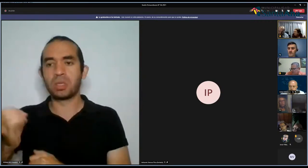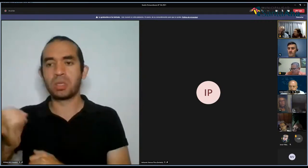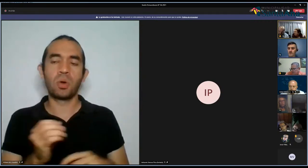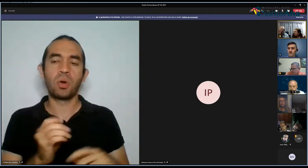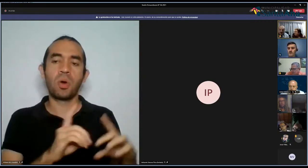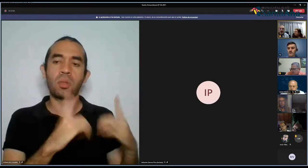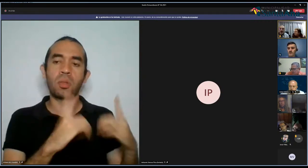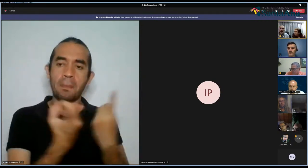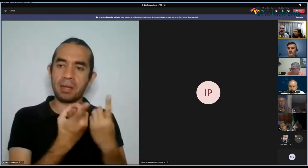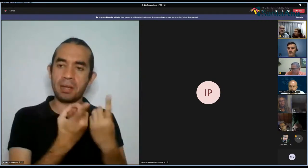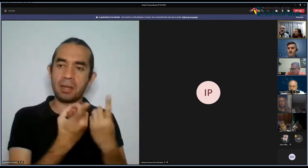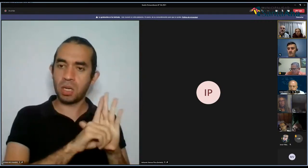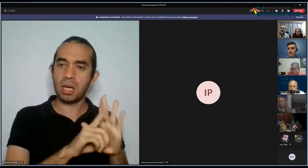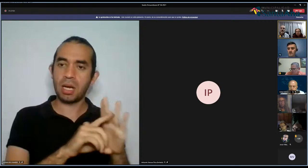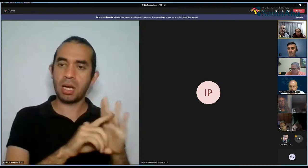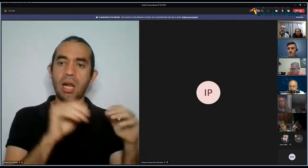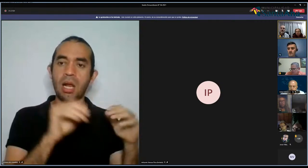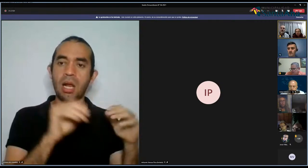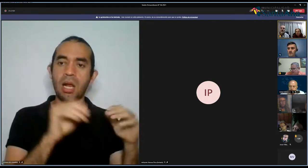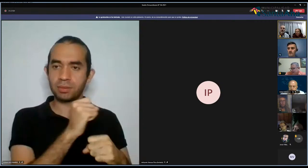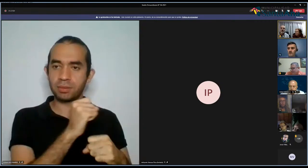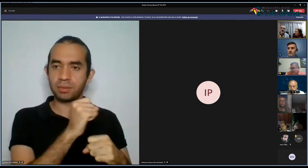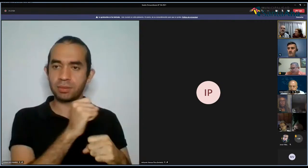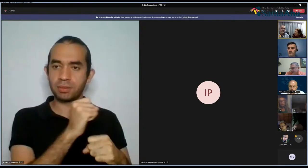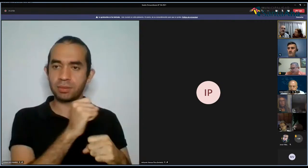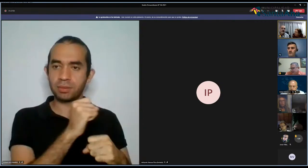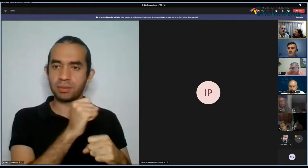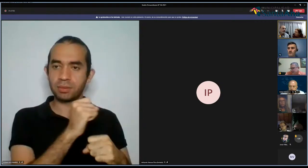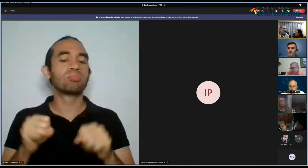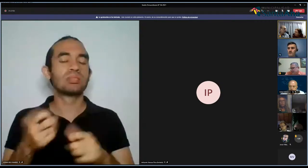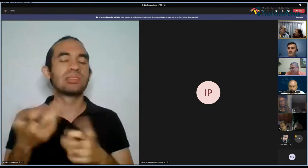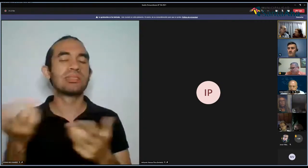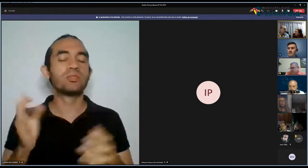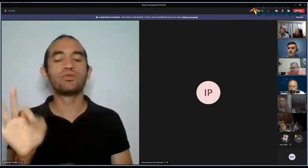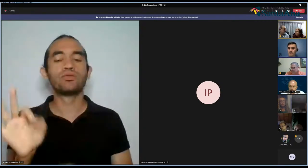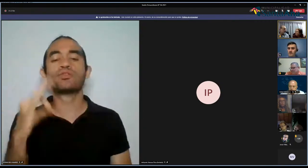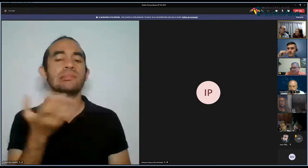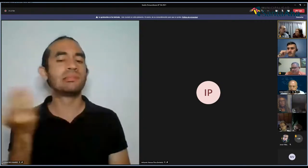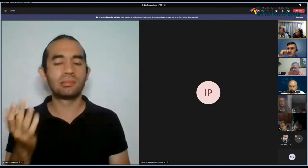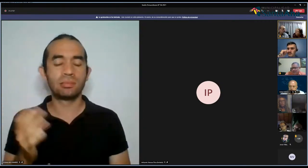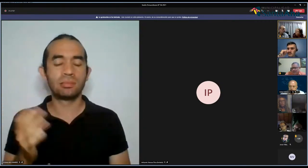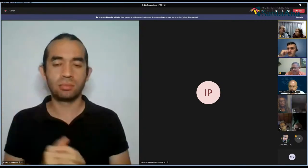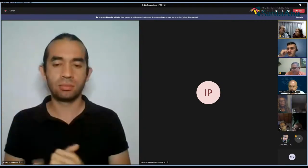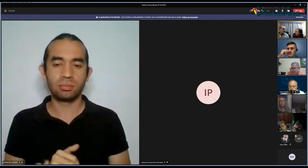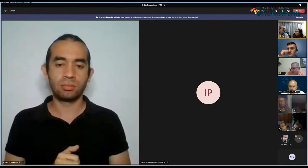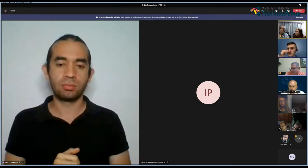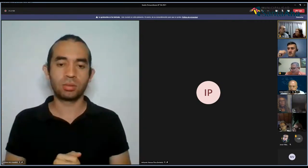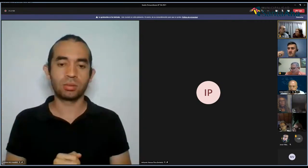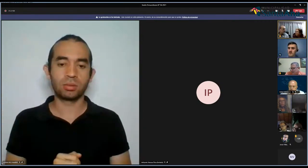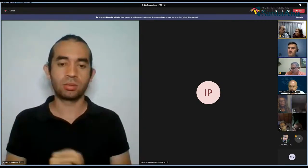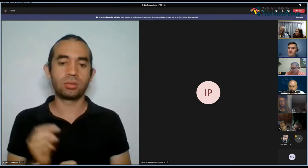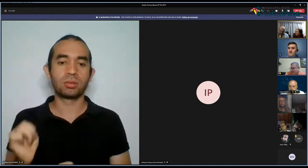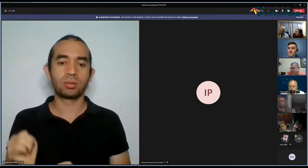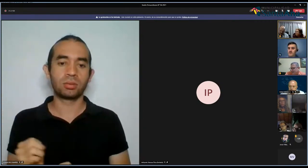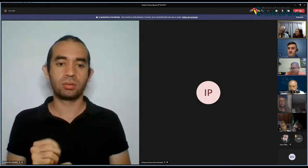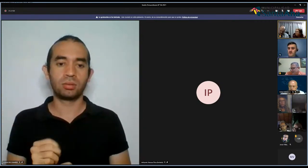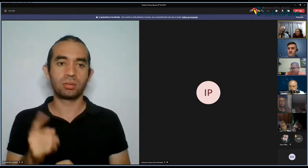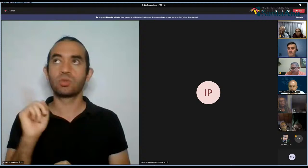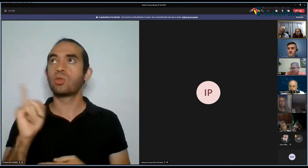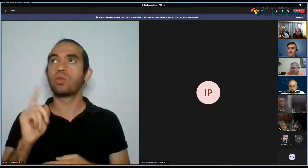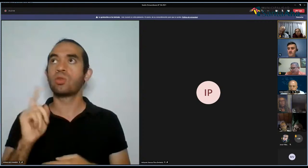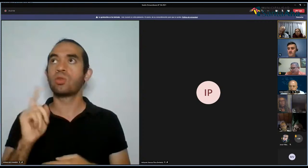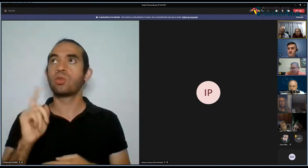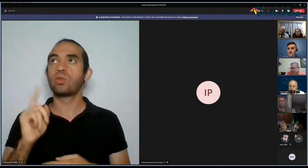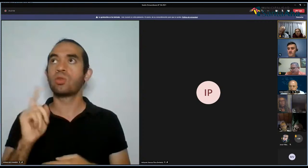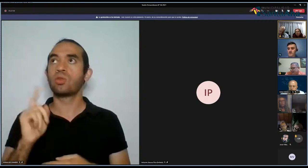municipalidad pueden solicitar de qué manera digamos no que si no se habla de servidumbre se diga de qué